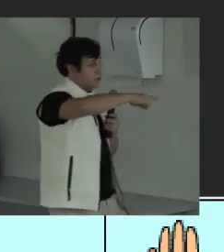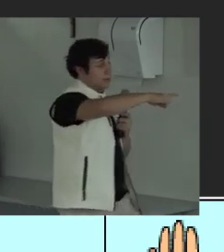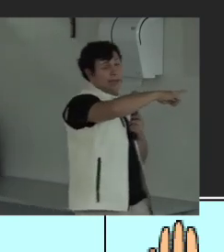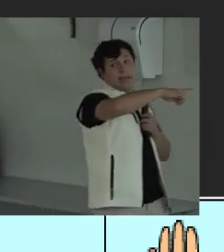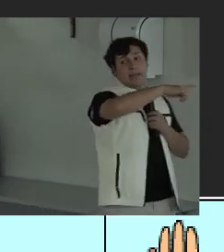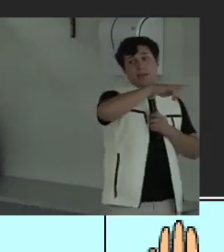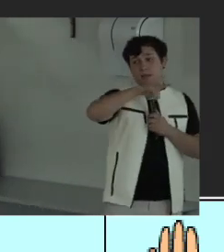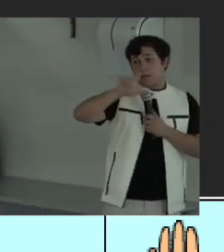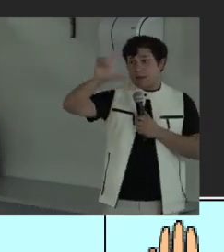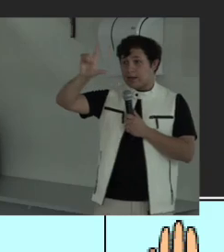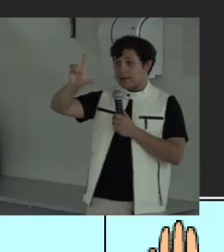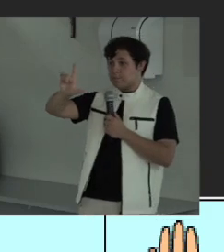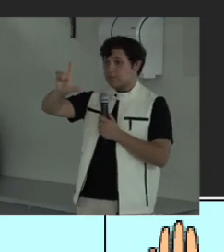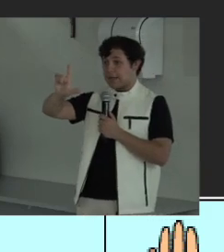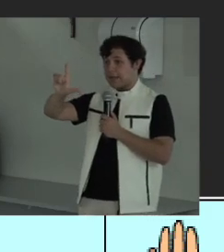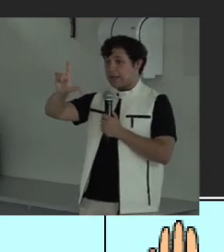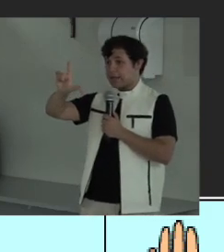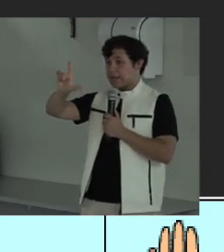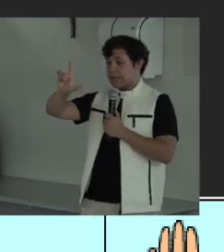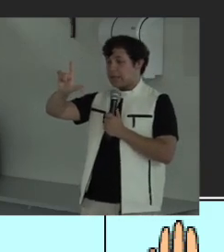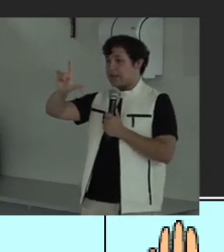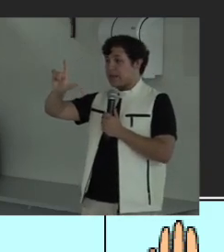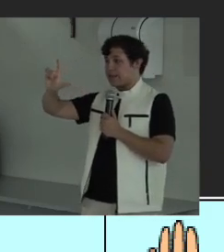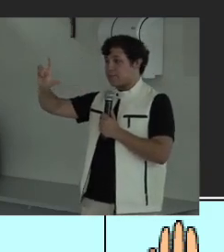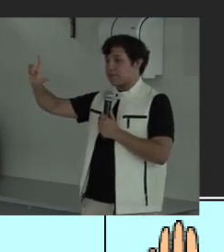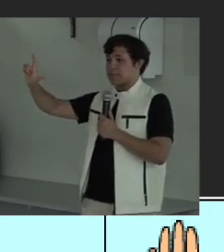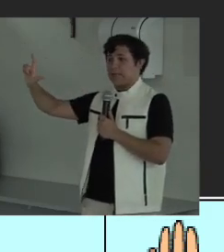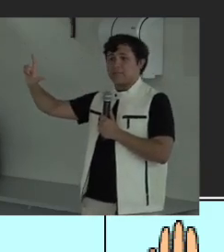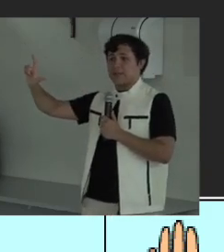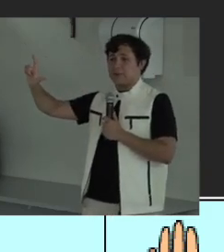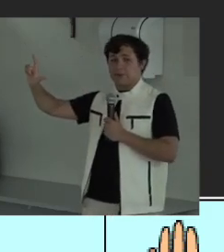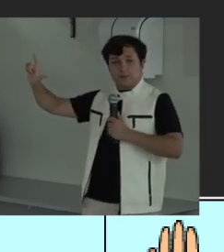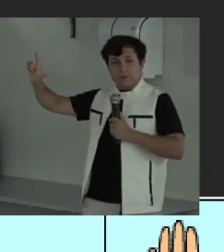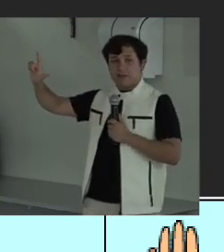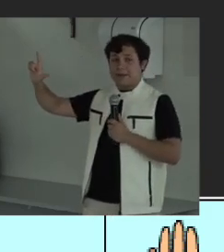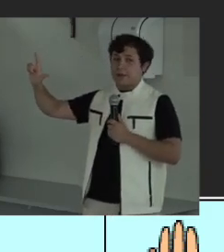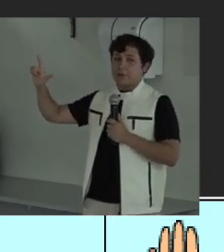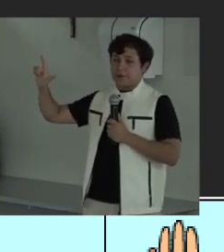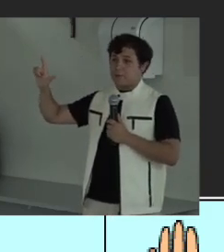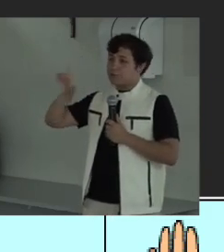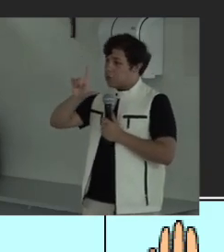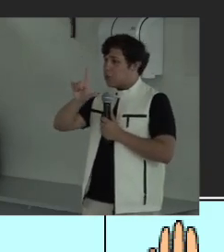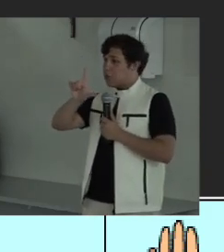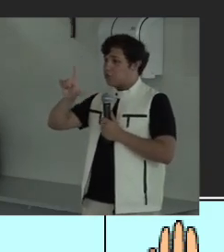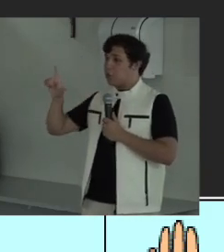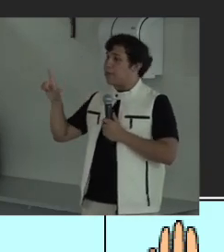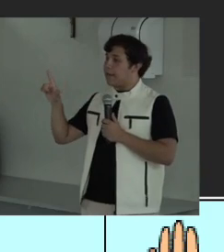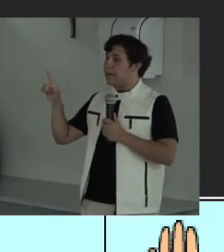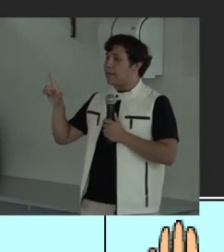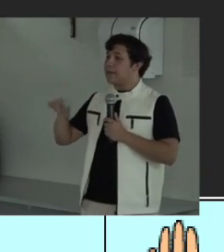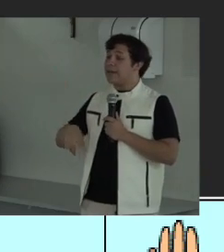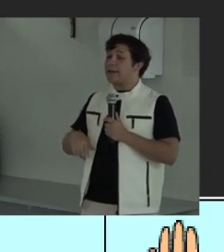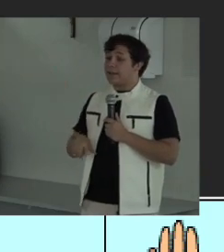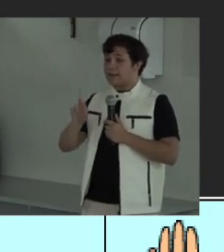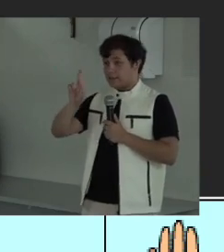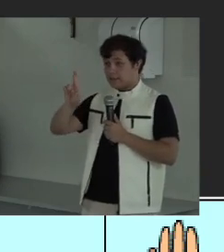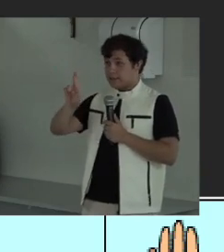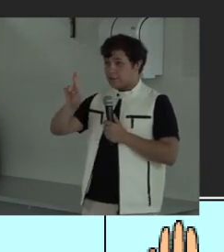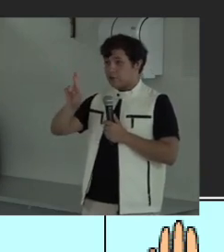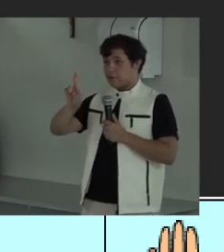doble L, agarramos la L y la hacemos hacia el exterior. La recorremos. Doble L, R, doble